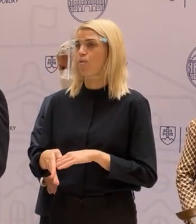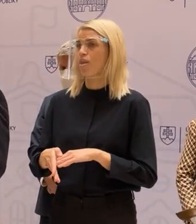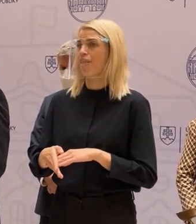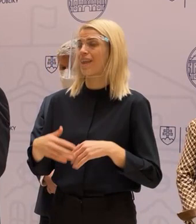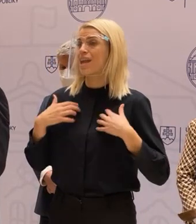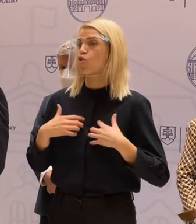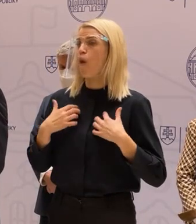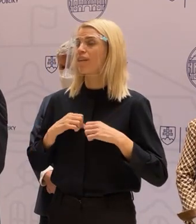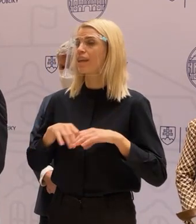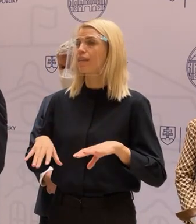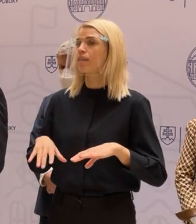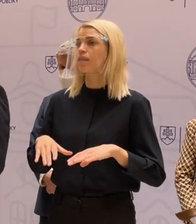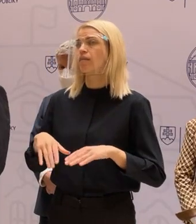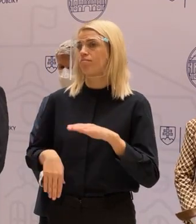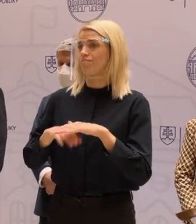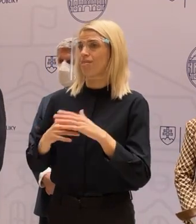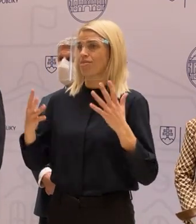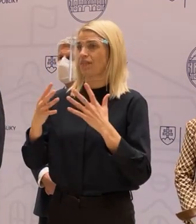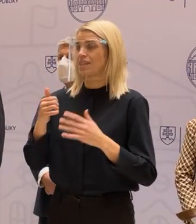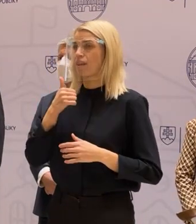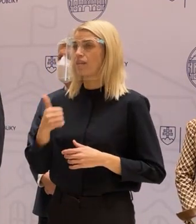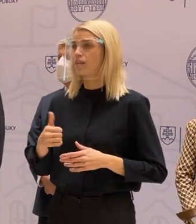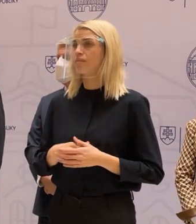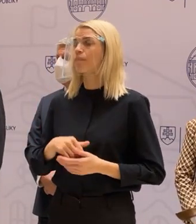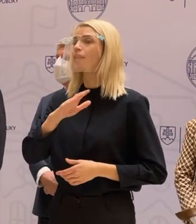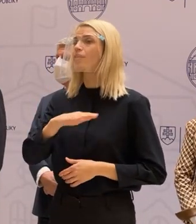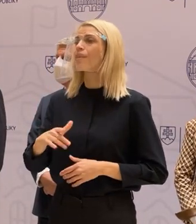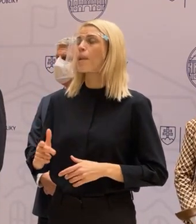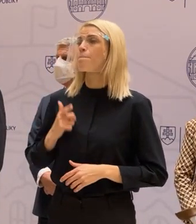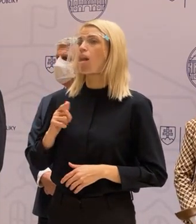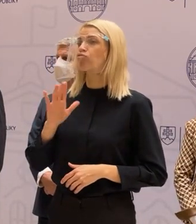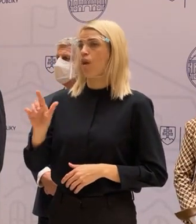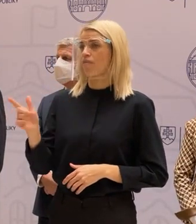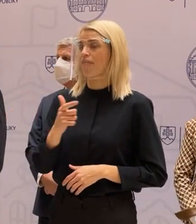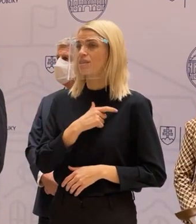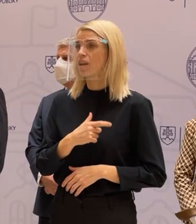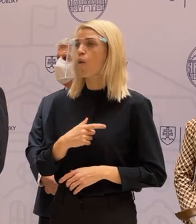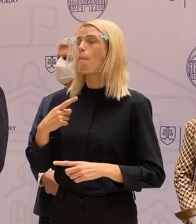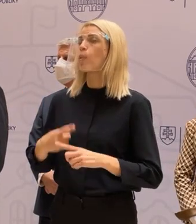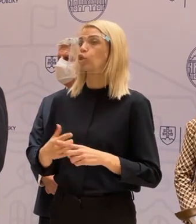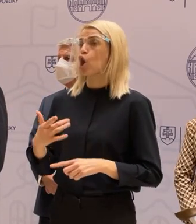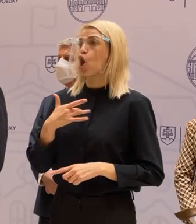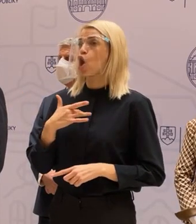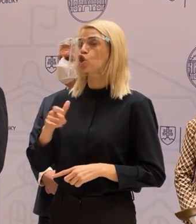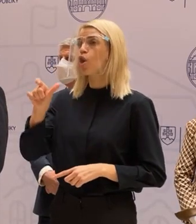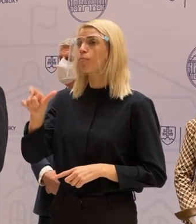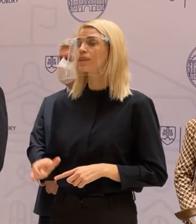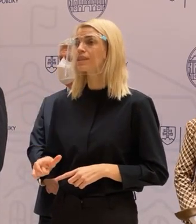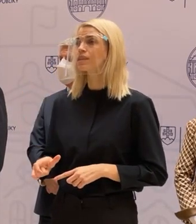90 dní, deti mladšie ako 12 rokov a osoby kontraindikované s tým